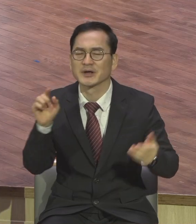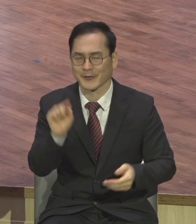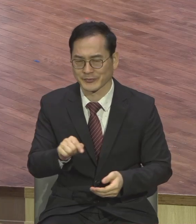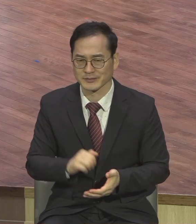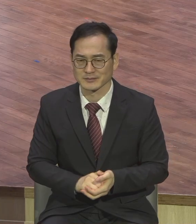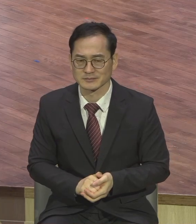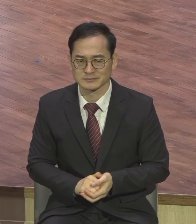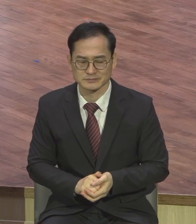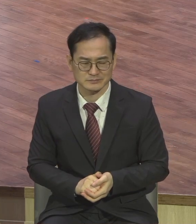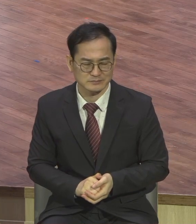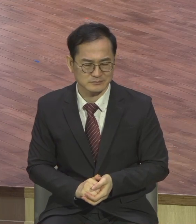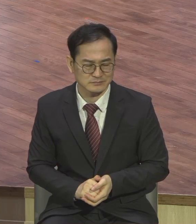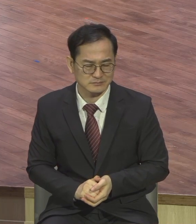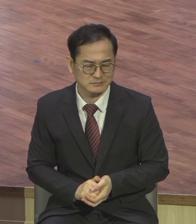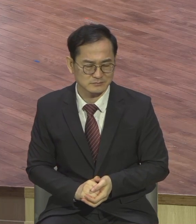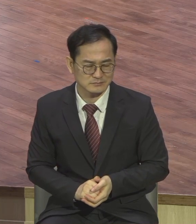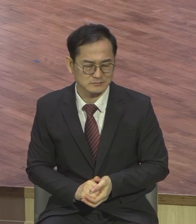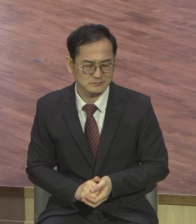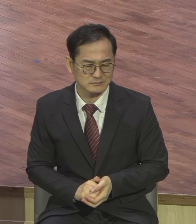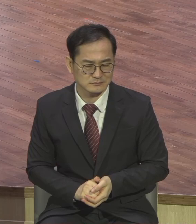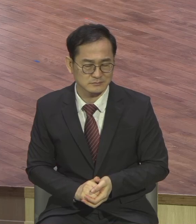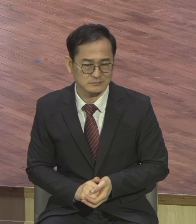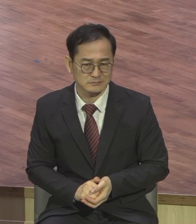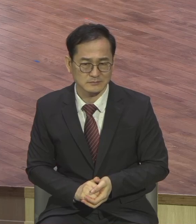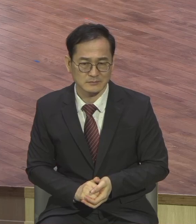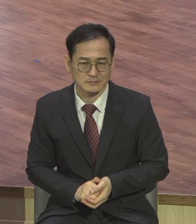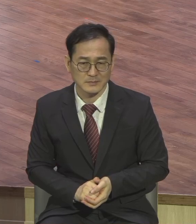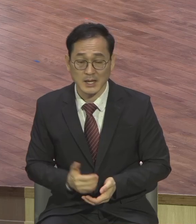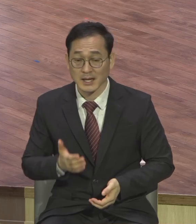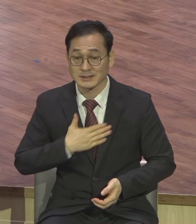하지 말아야 될 것을 안 할 수 있는 자유,